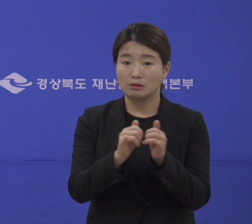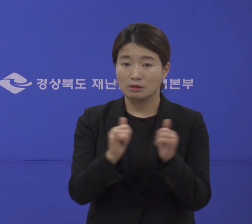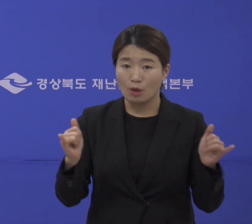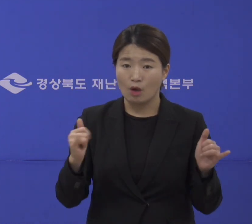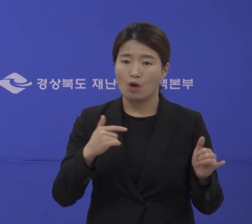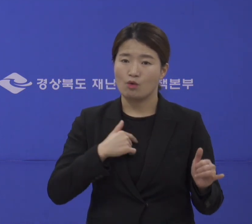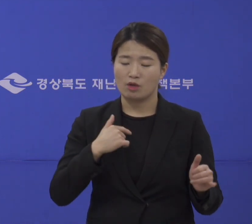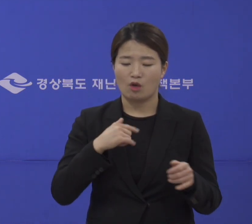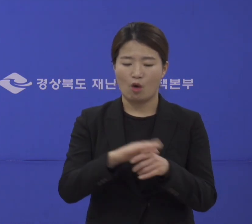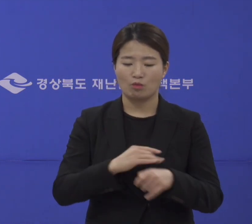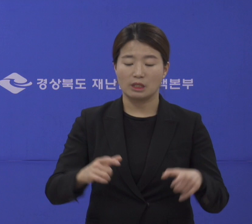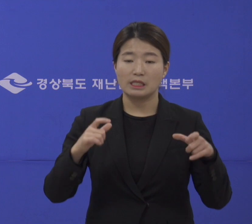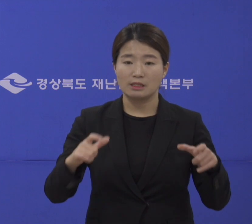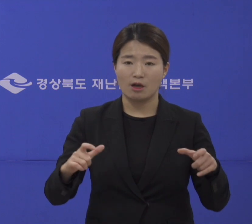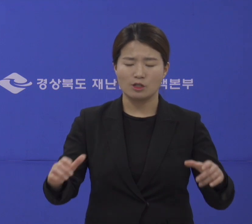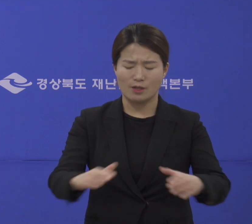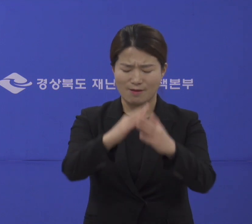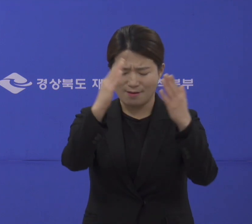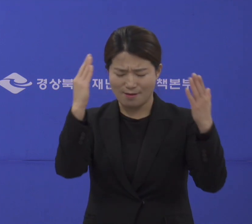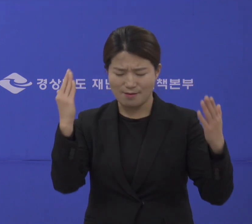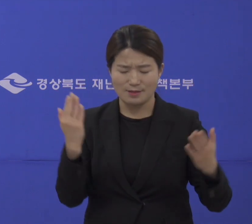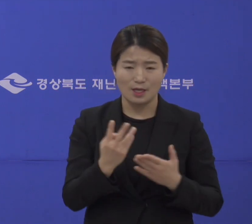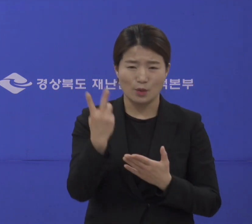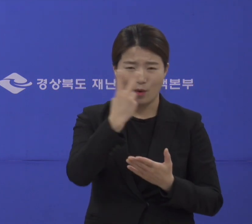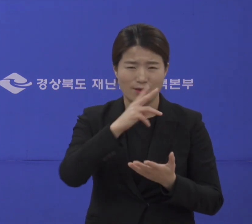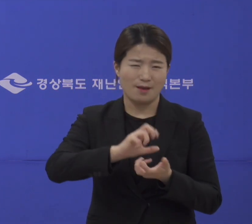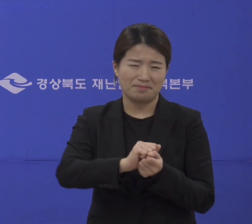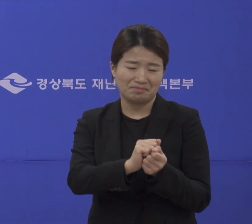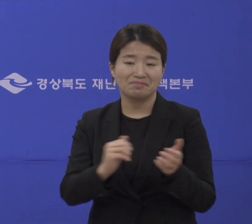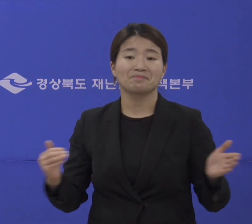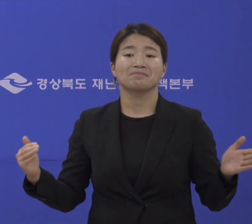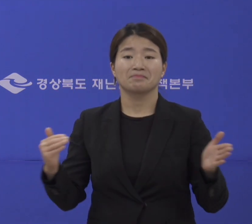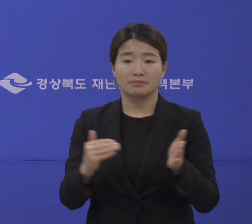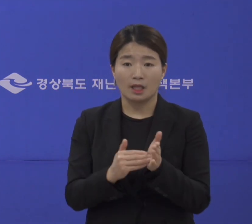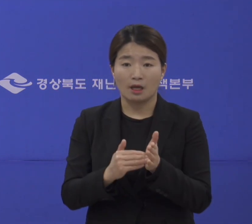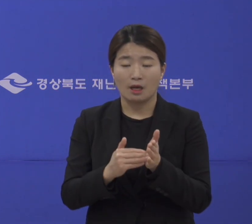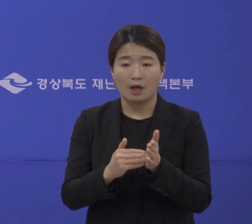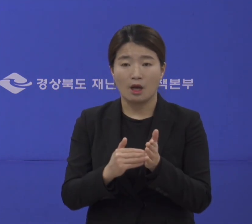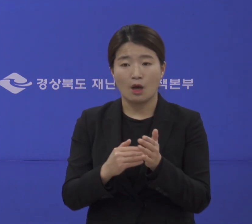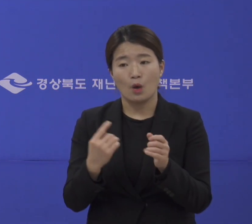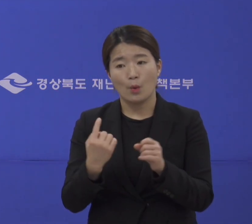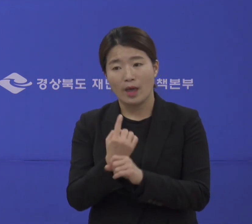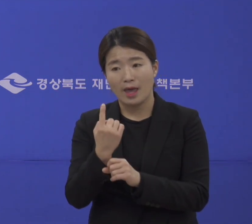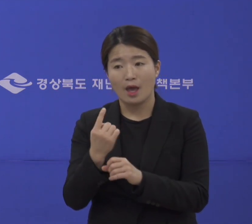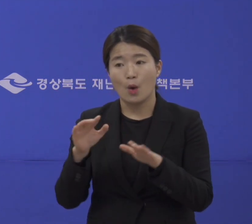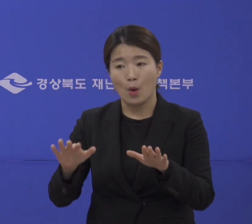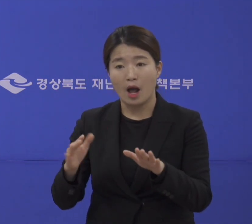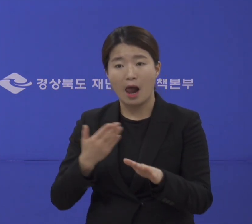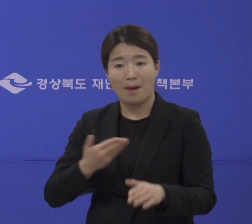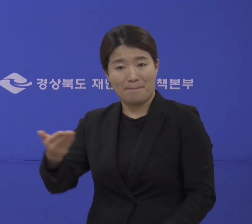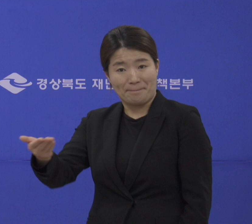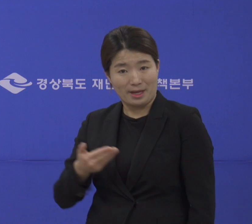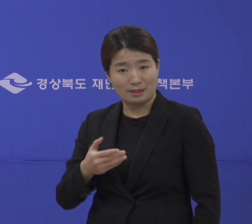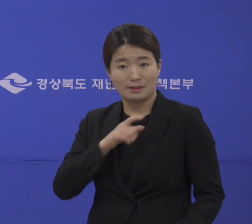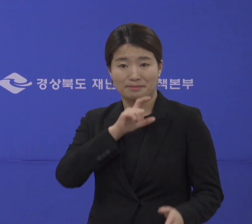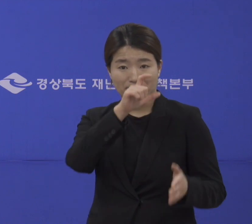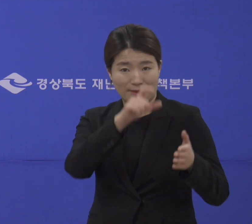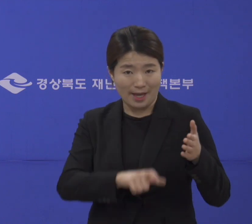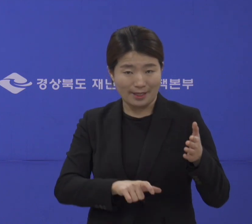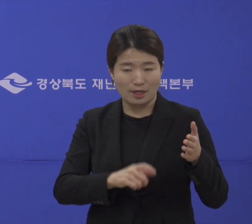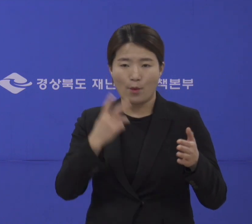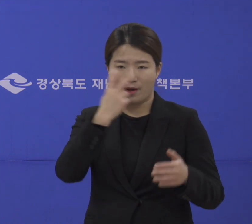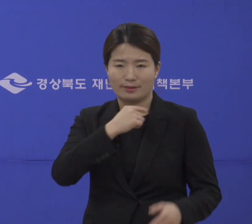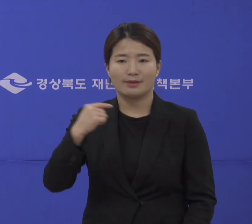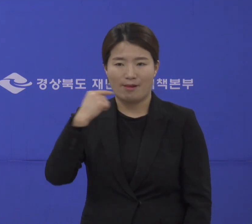이제 전수조사 끝났고 나머지 분들 오늘 통보받은 이분들에 대해서 철저히 관리를 하겠다는